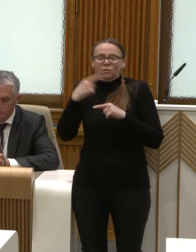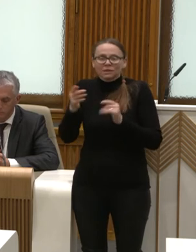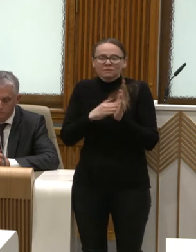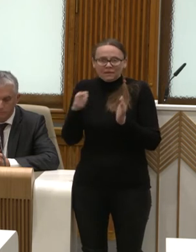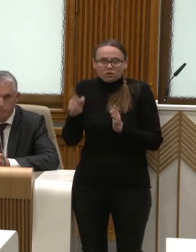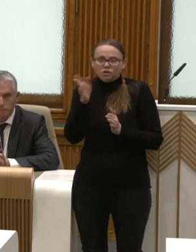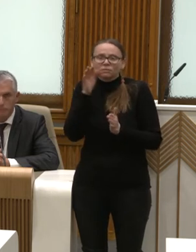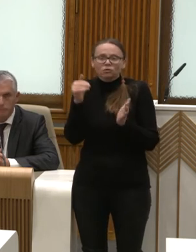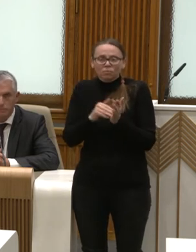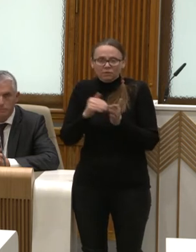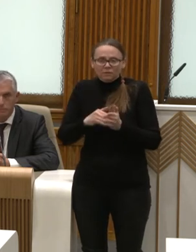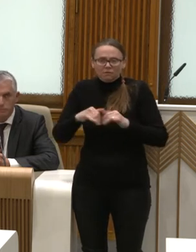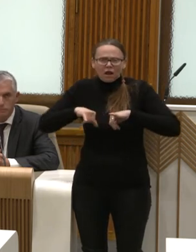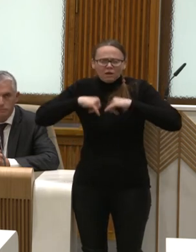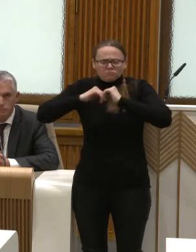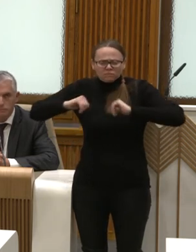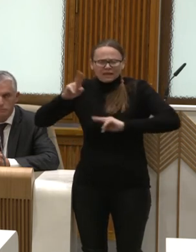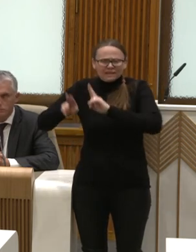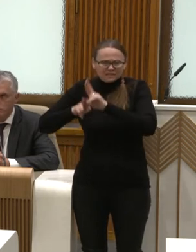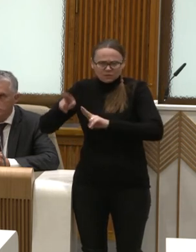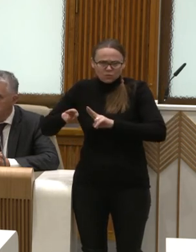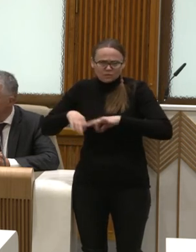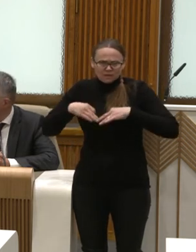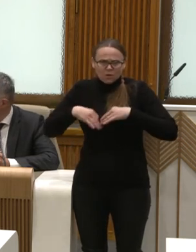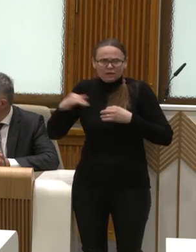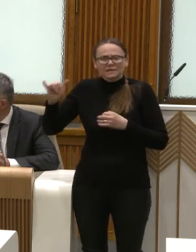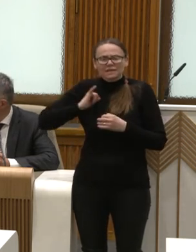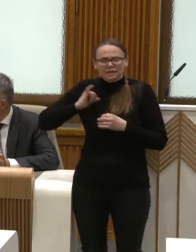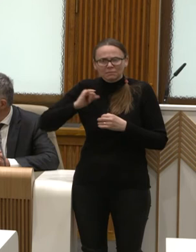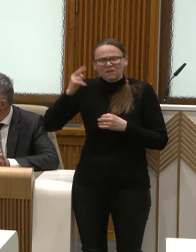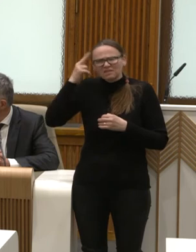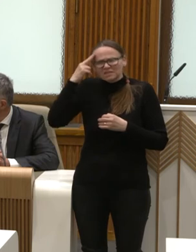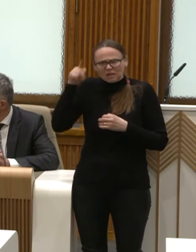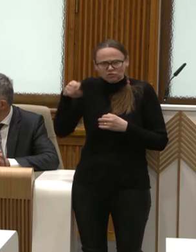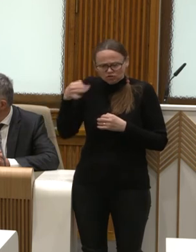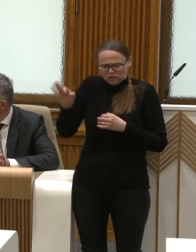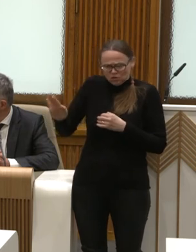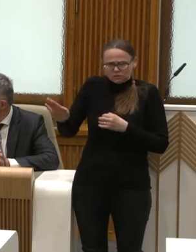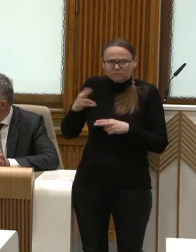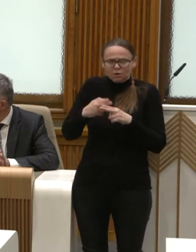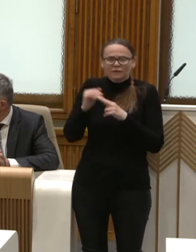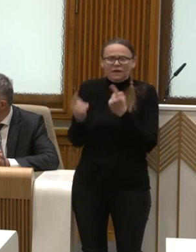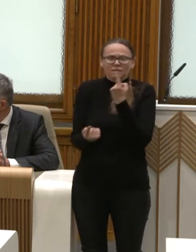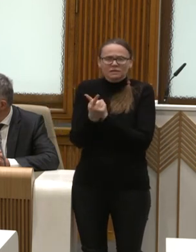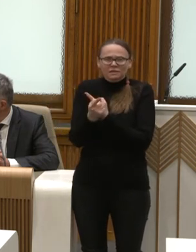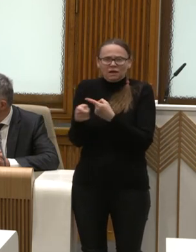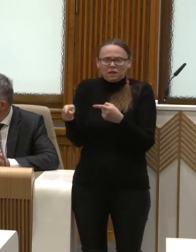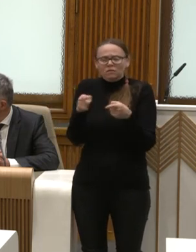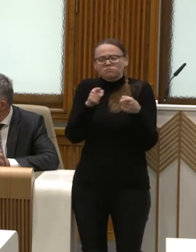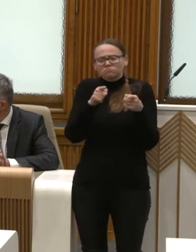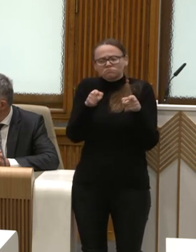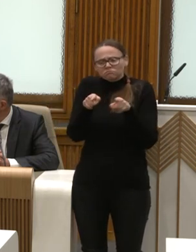ki bodo potrebovali intenzivno zdravljenje. Namreč zanimiva značilnost te bolezni je, da nastane sorazmerno